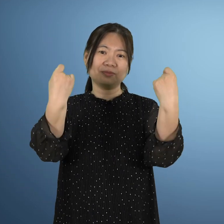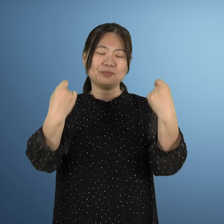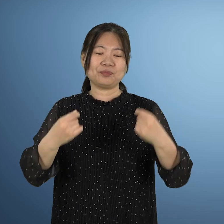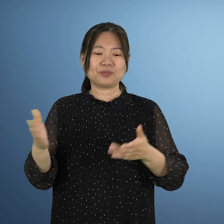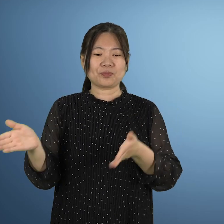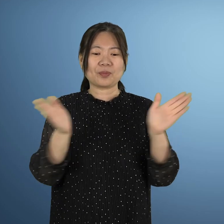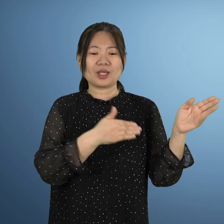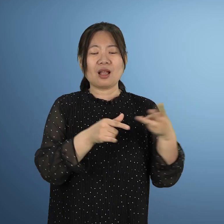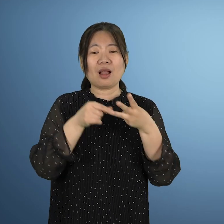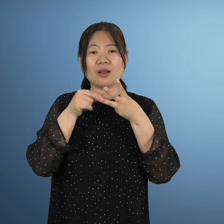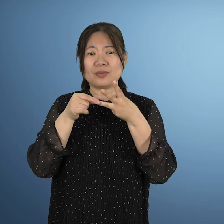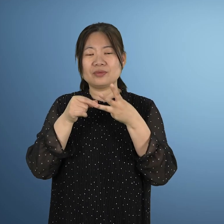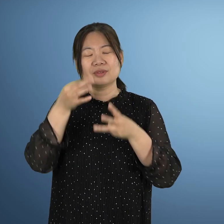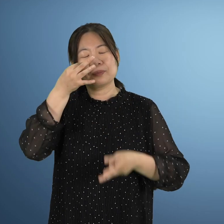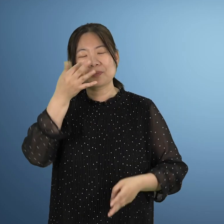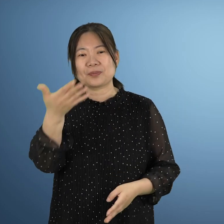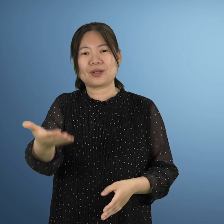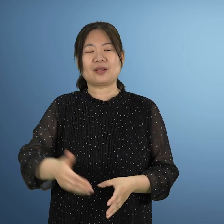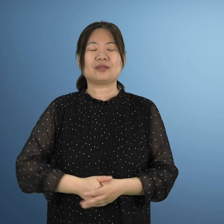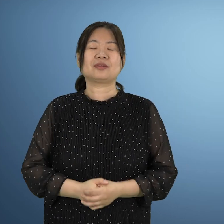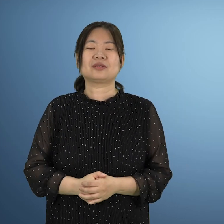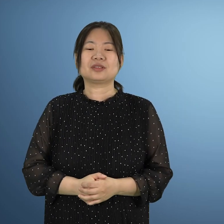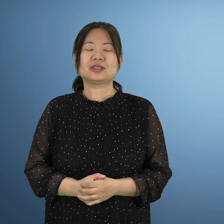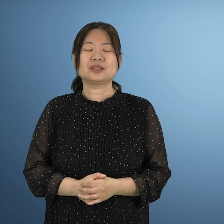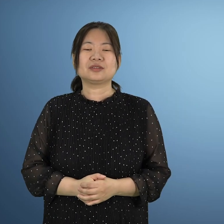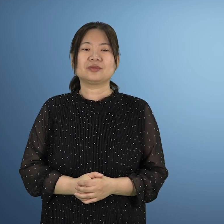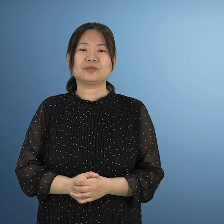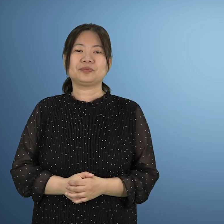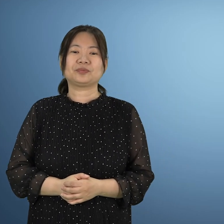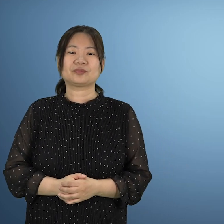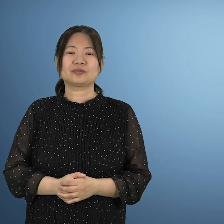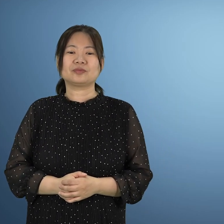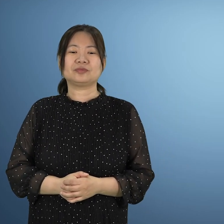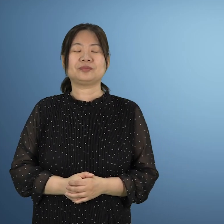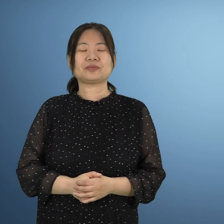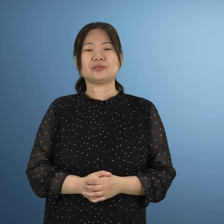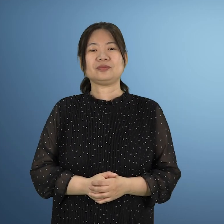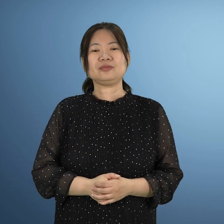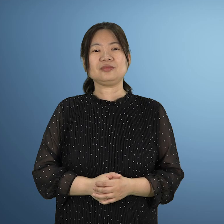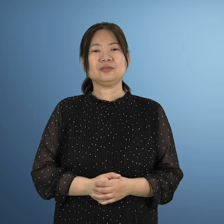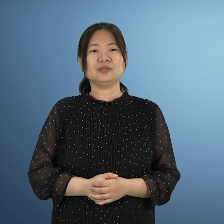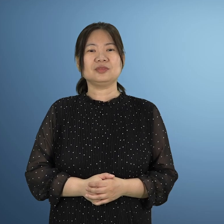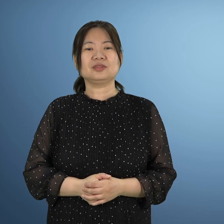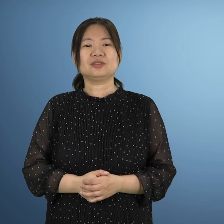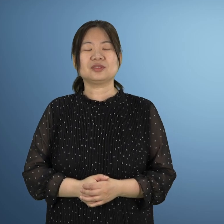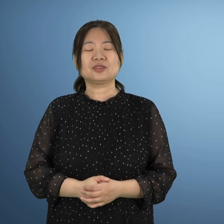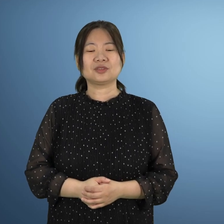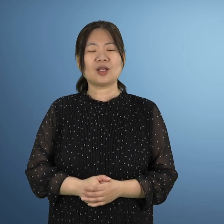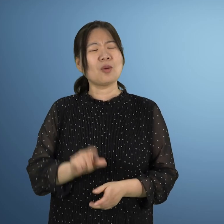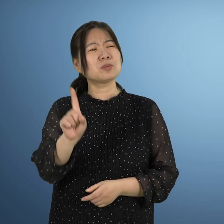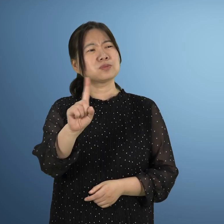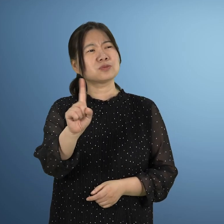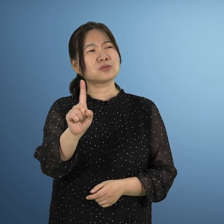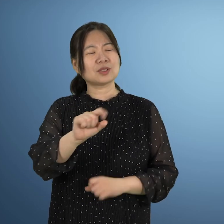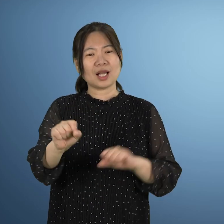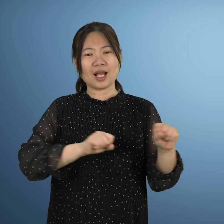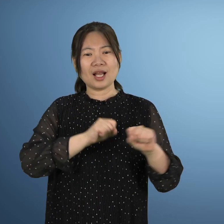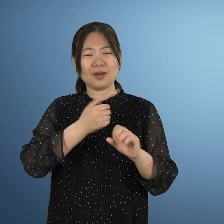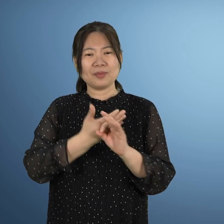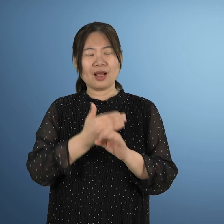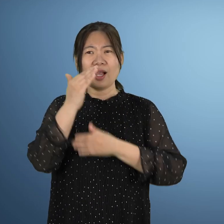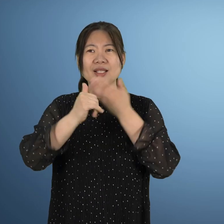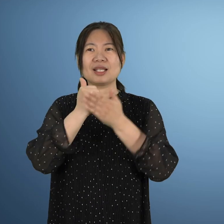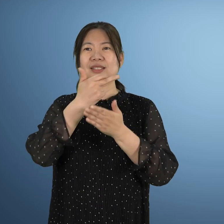세 번째로 띄워주세요. 세 번째로 다 같이 시작. 무엇인가를 하다 보면 하나님의